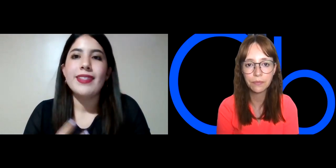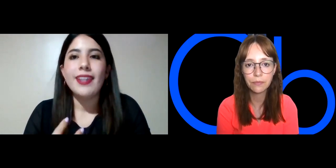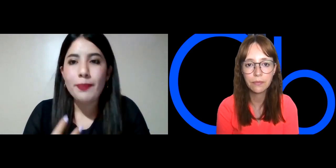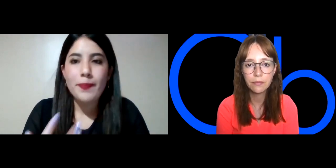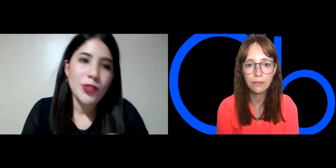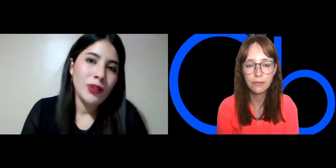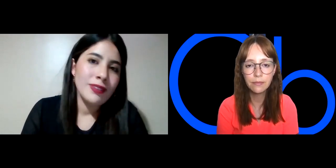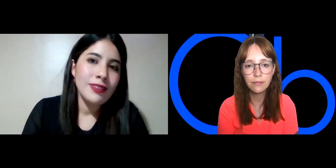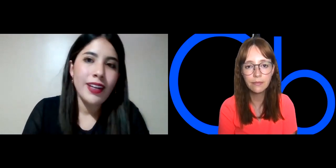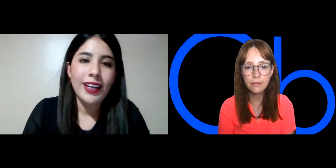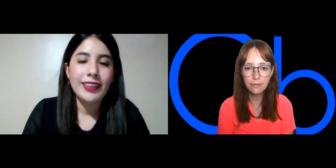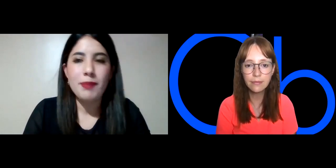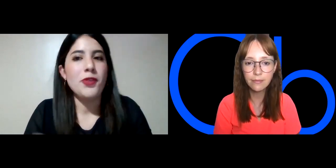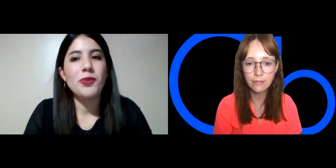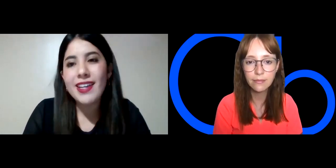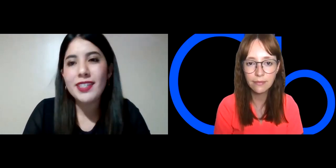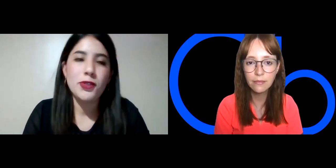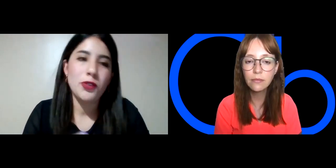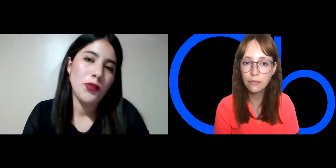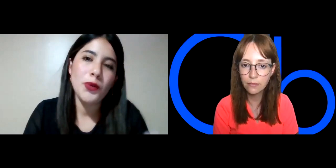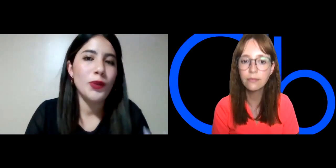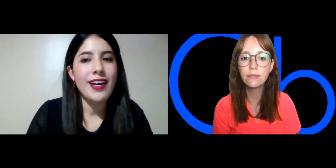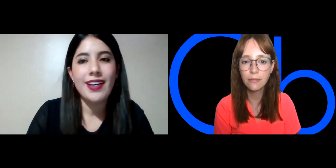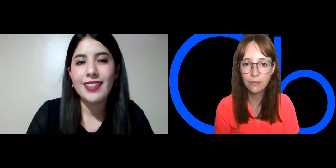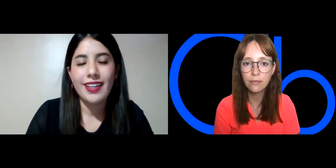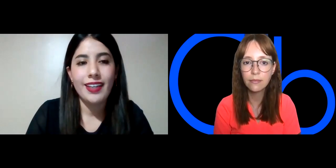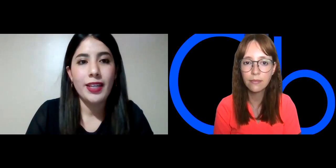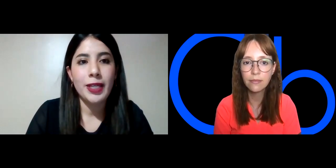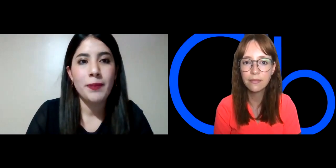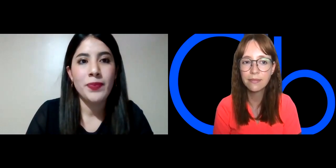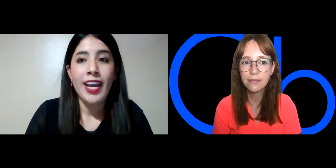Pues son términos básicos, son frutas,